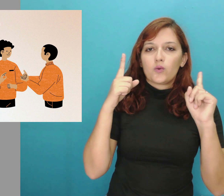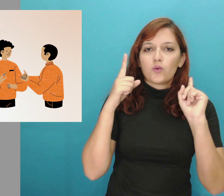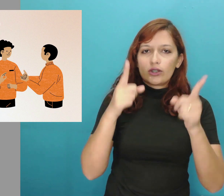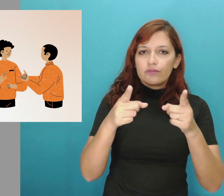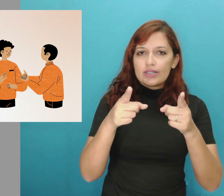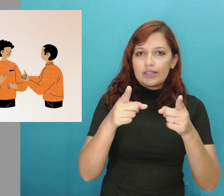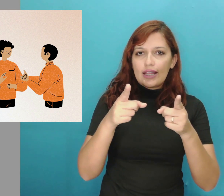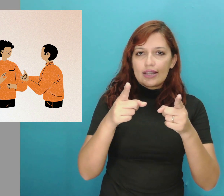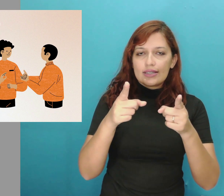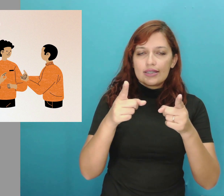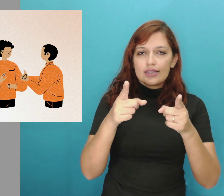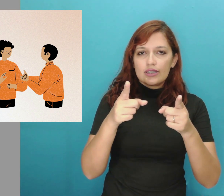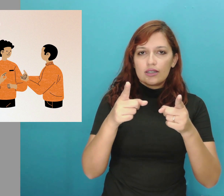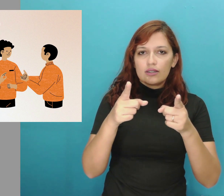Quando você nasce,